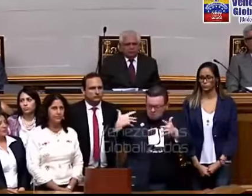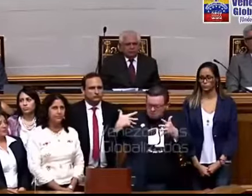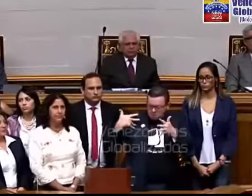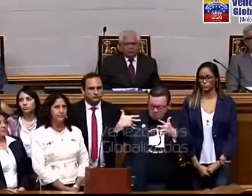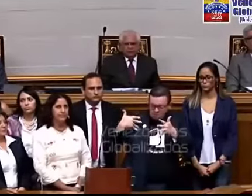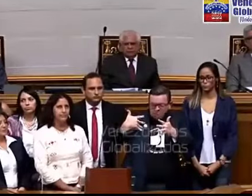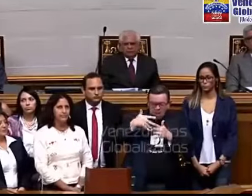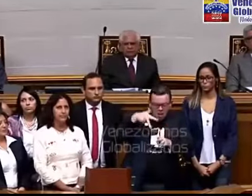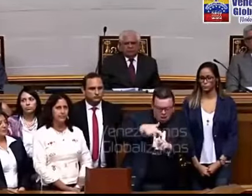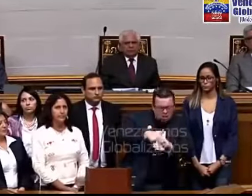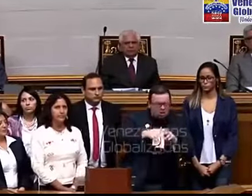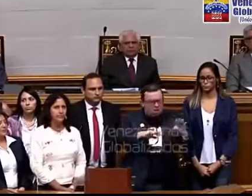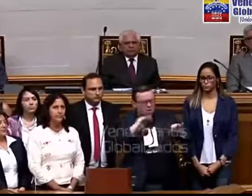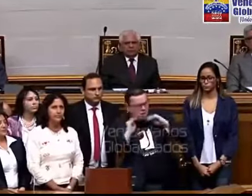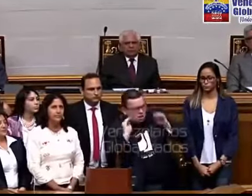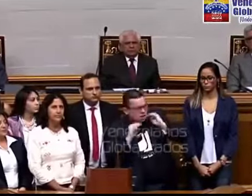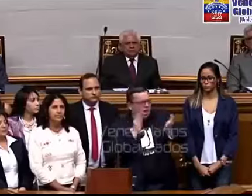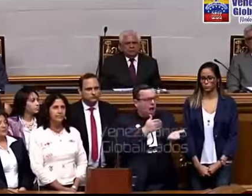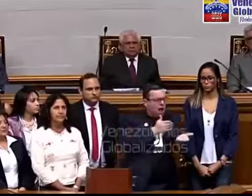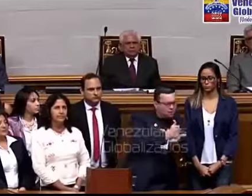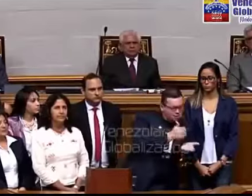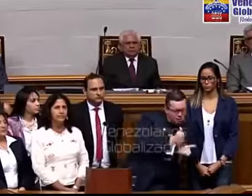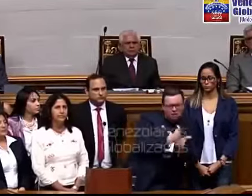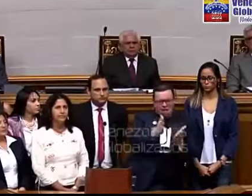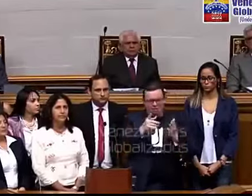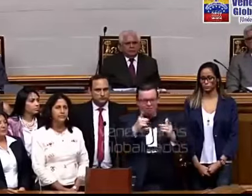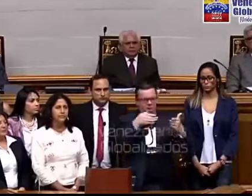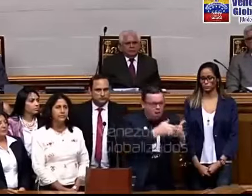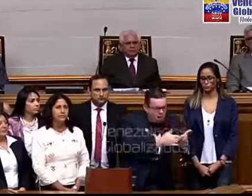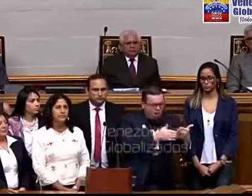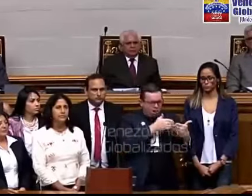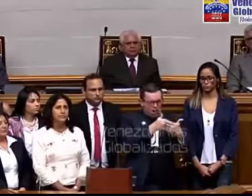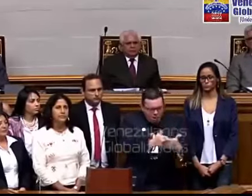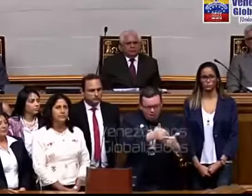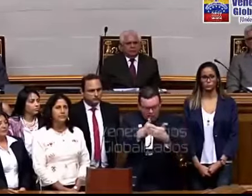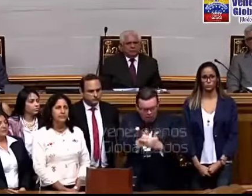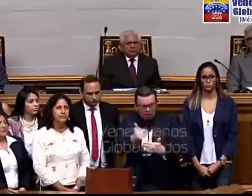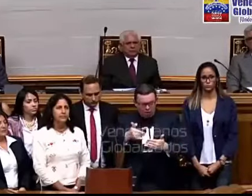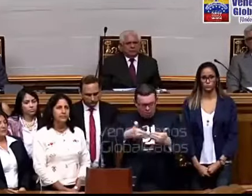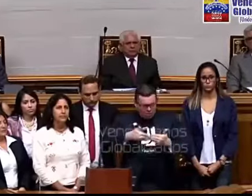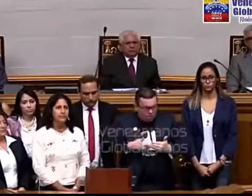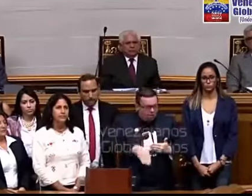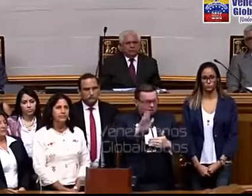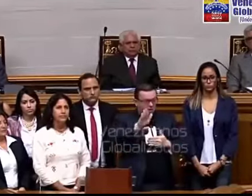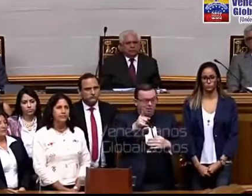precisamente en este mensaje. Por durante años hemos sido víctimas de varias barreras, hemos